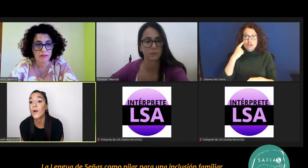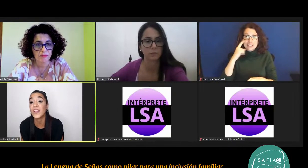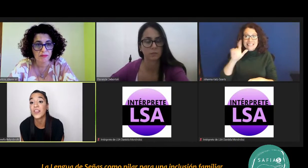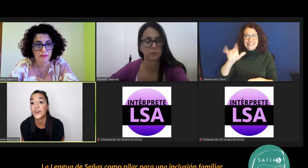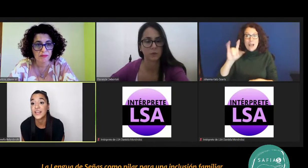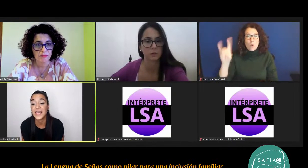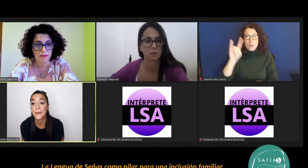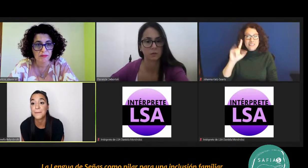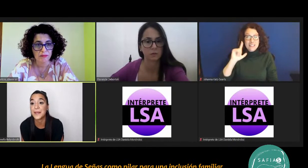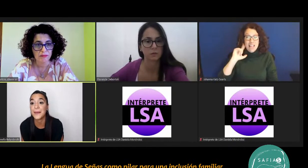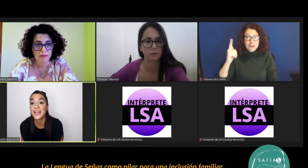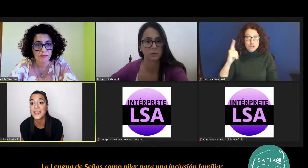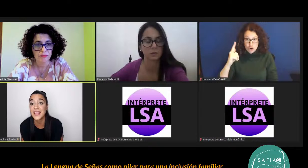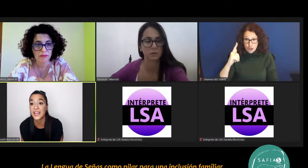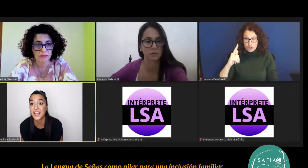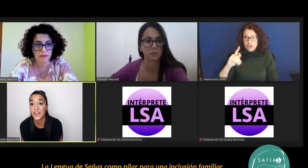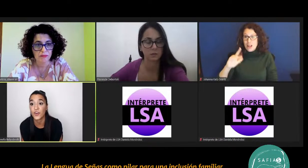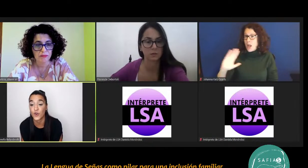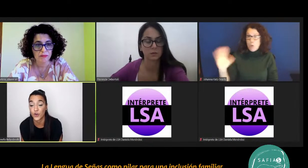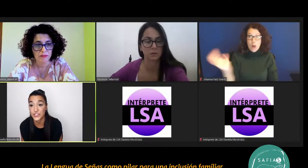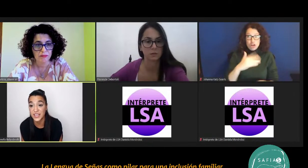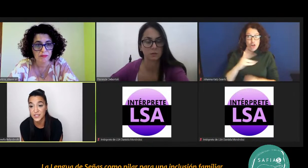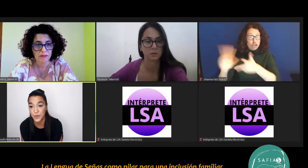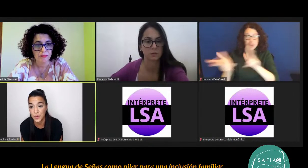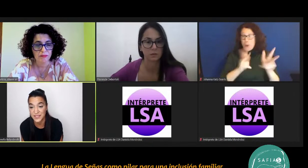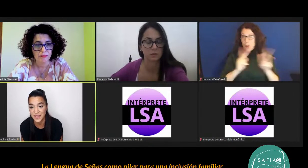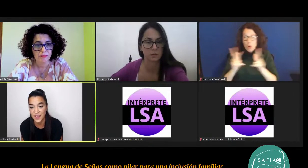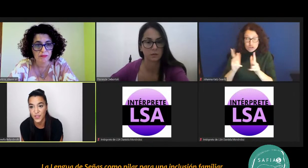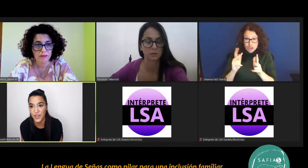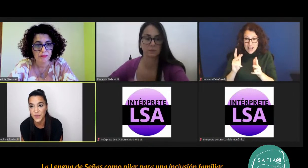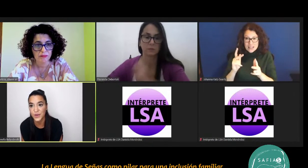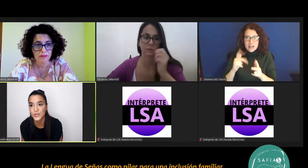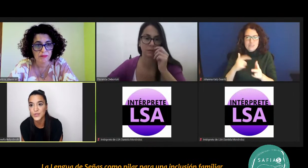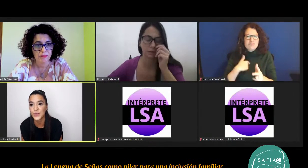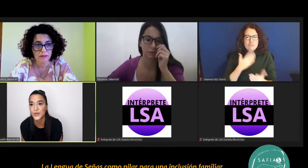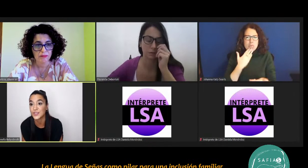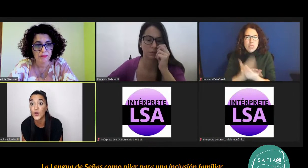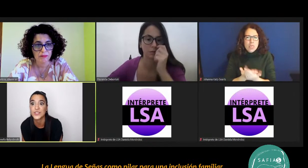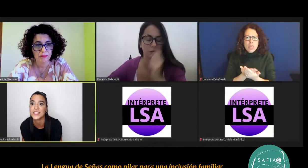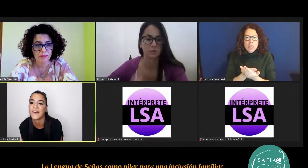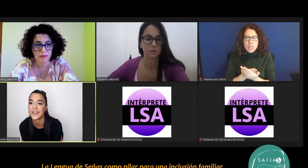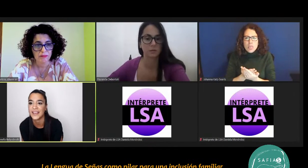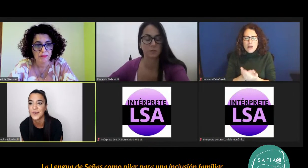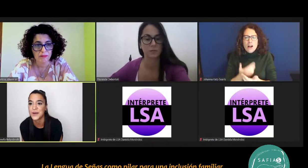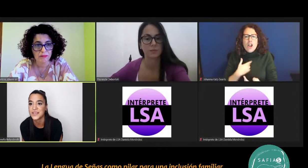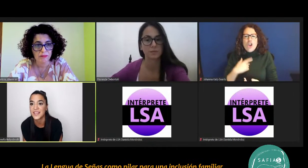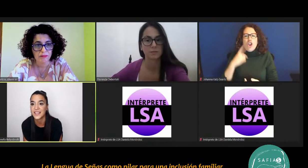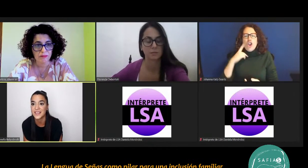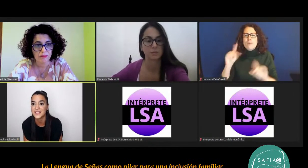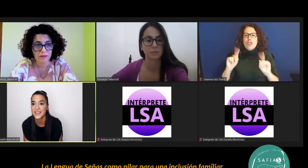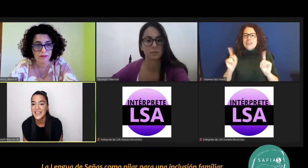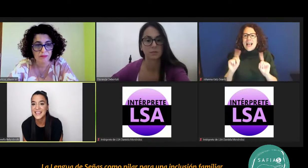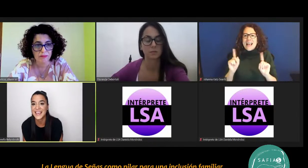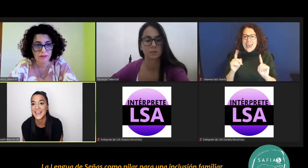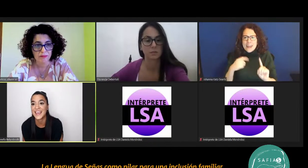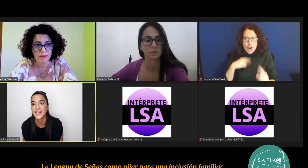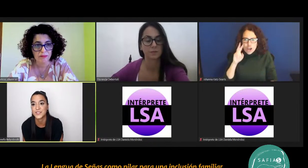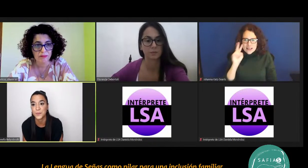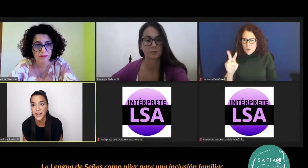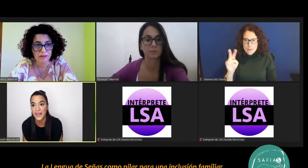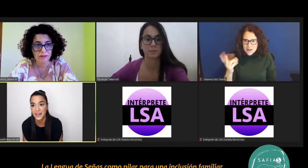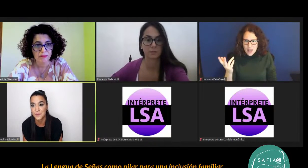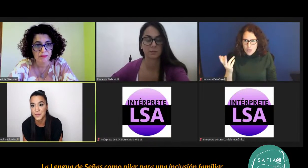me acuerdo que el primer día que conocí esa universidad donde iban los sordos, todos hablaban en lengua de señas, y